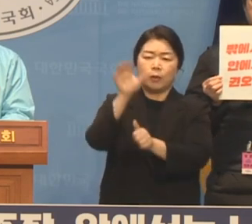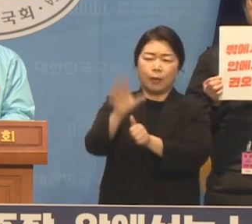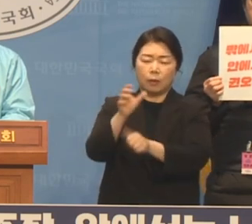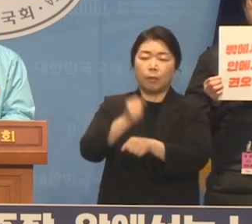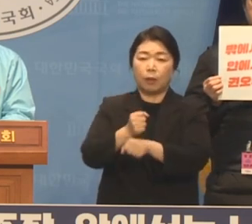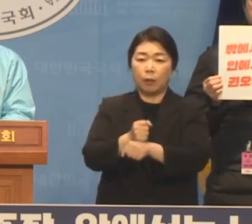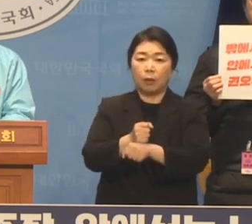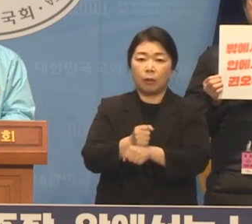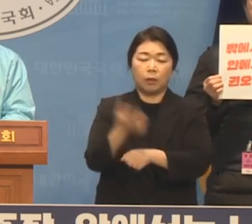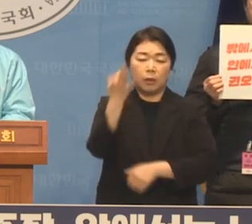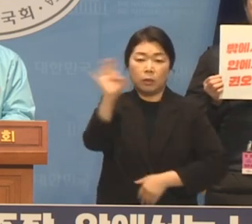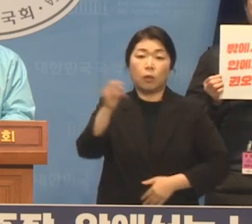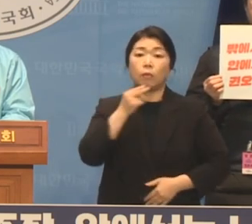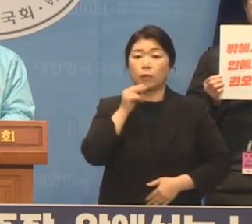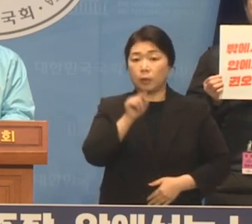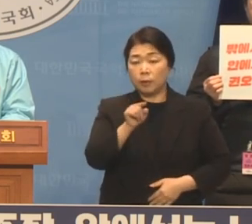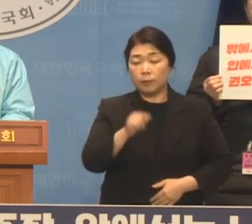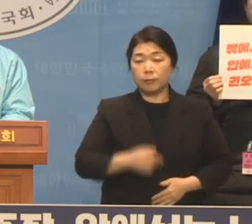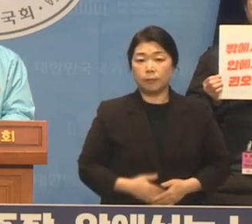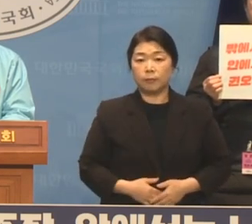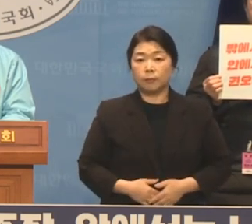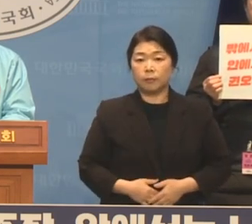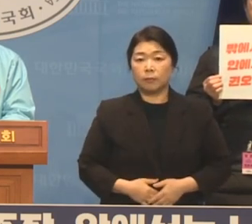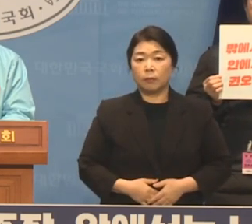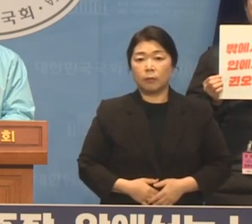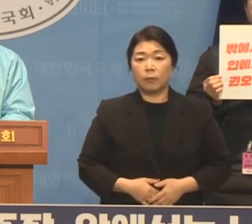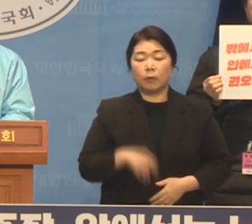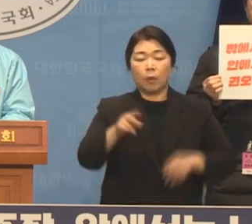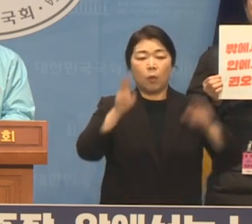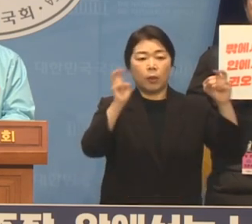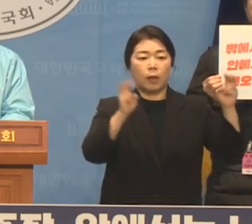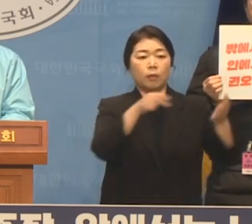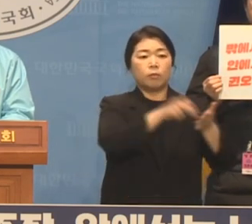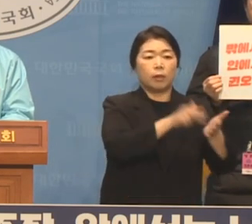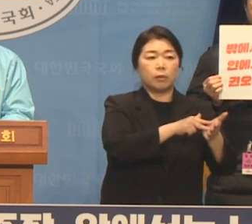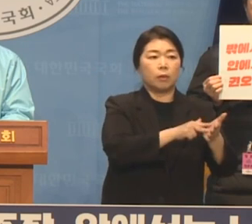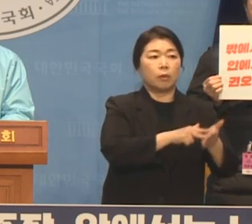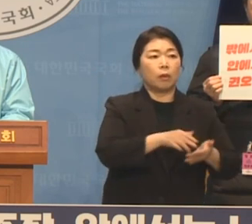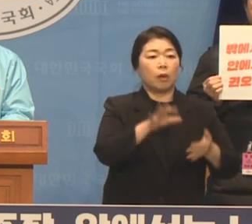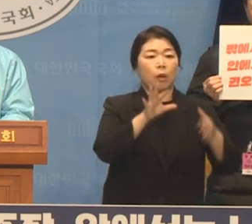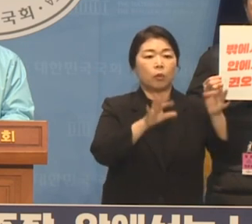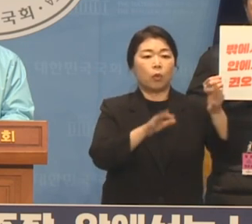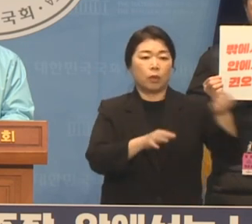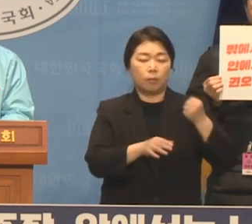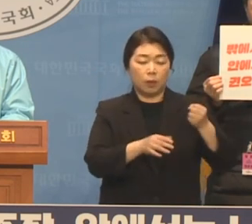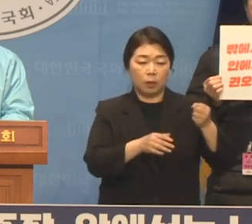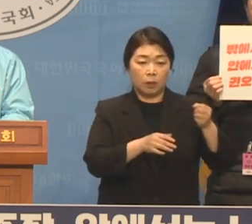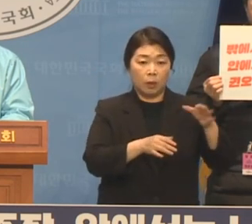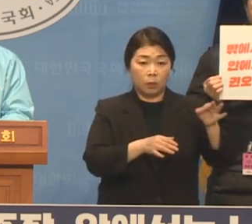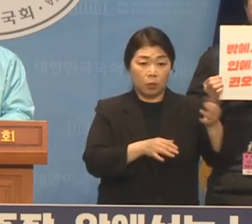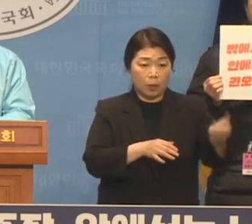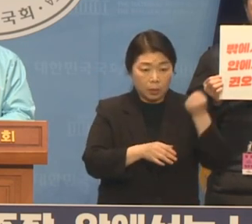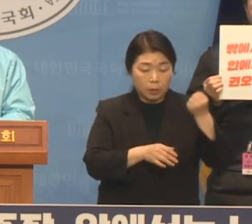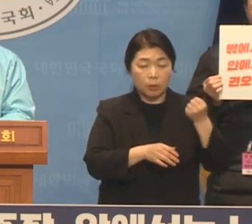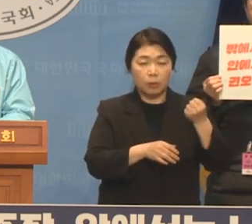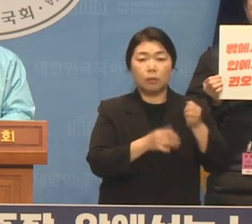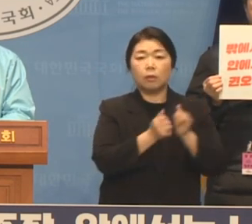탄압하면서 인정하지 않는데 이 사회의 수많은 사측과 자본들이 노동조합을 어떻게